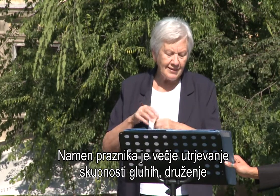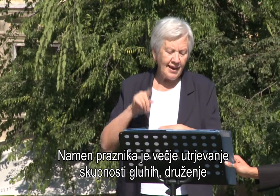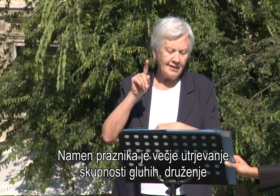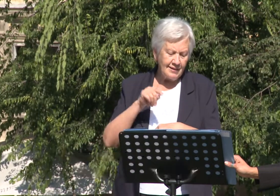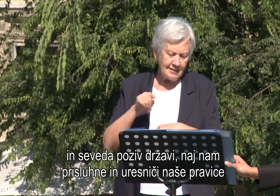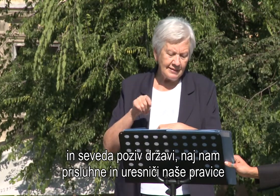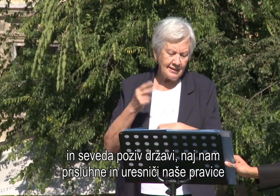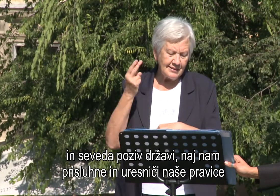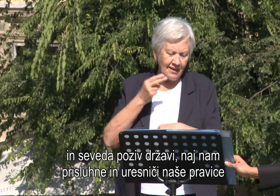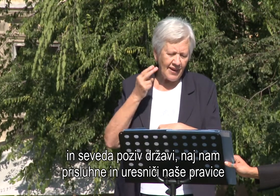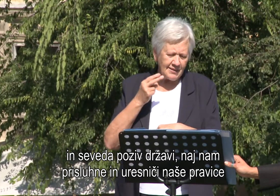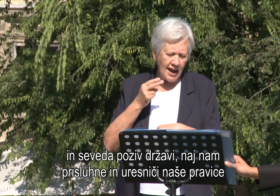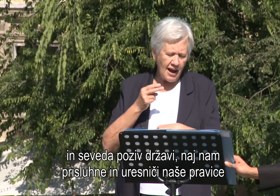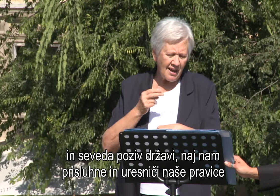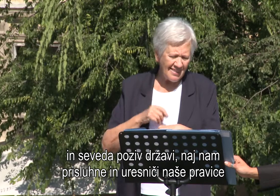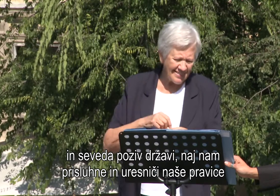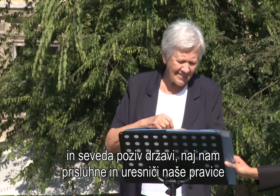druženje in seveda